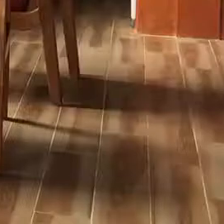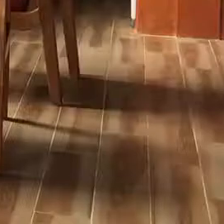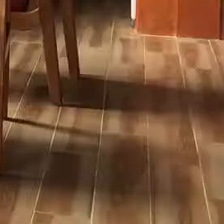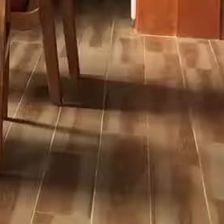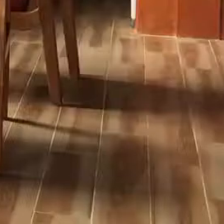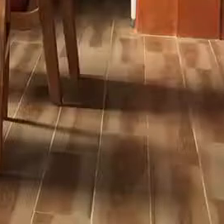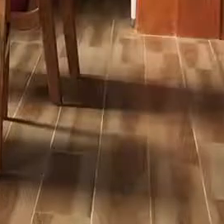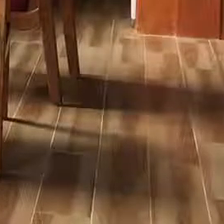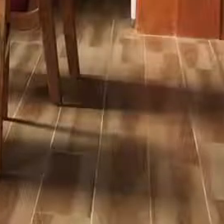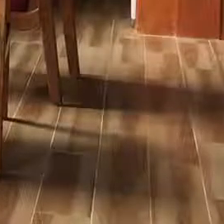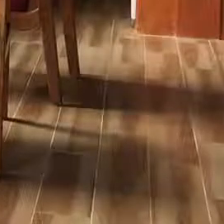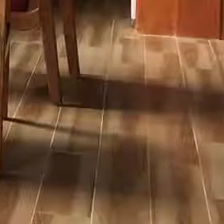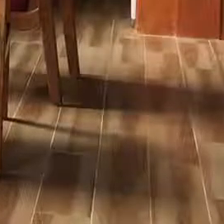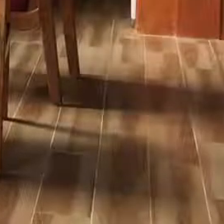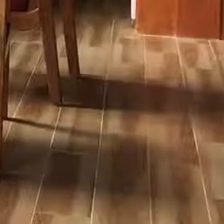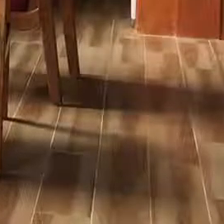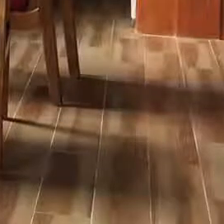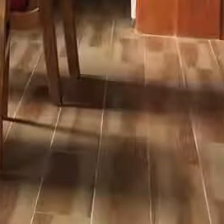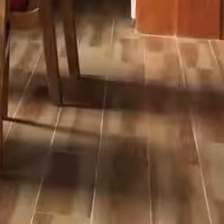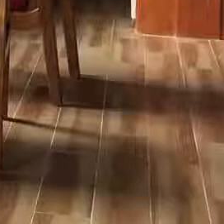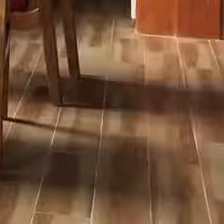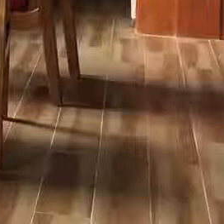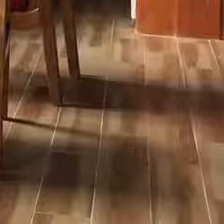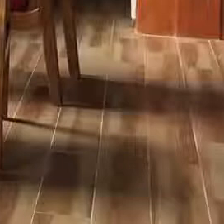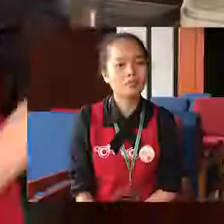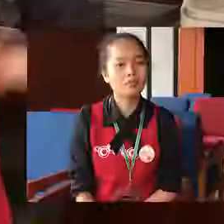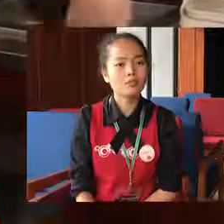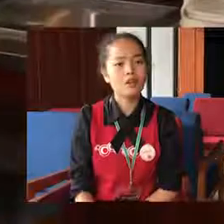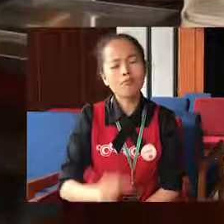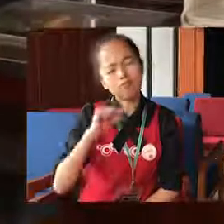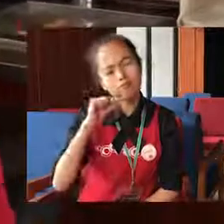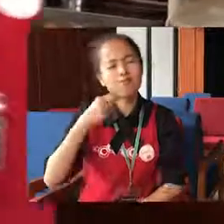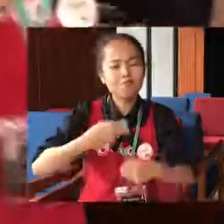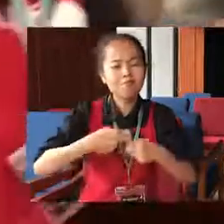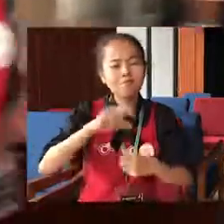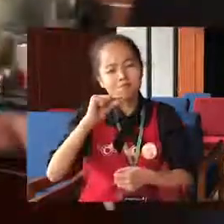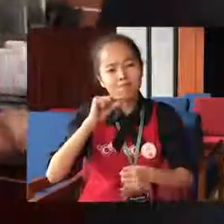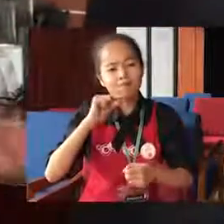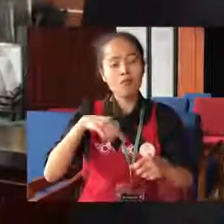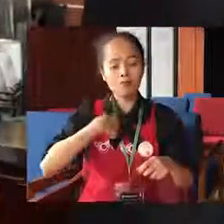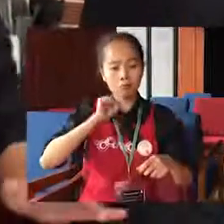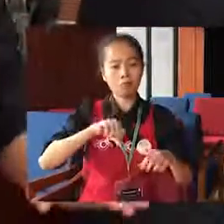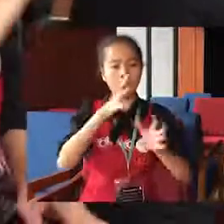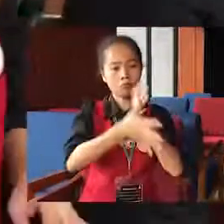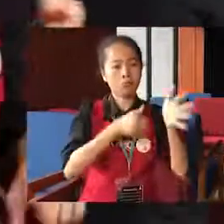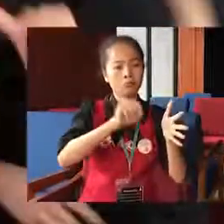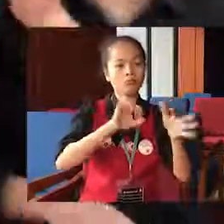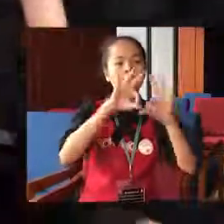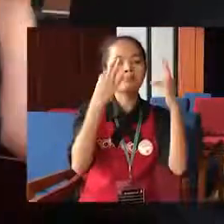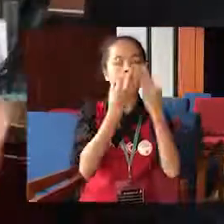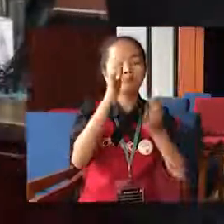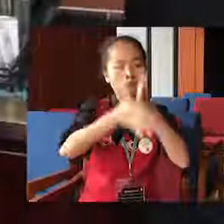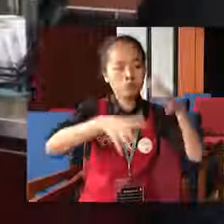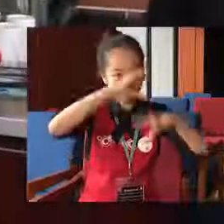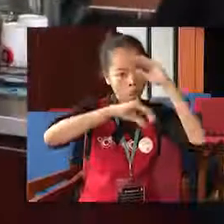ខ្ញុំចេះភាសាខ្មែរភាសាអង់គ្លេសហើយនិងភាសាសញ្ញាភាសាអង់គ្លេសរបស់ខ្ញុំគឺខ្ញុំចេះតិចតួចទេចំពោះភា